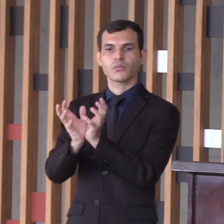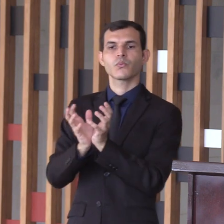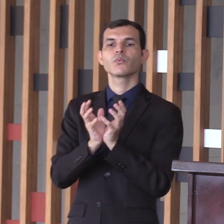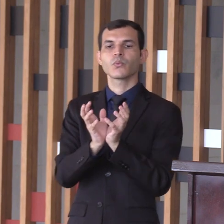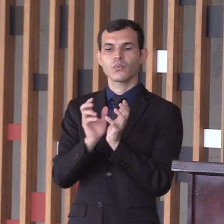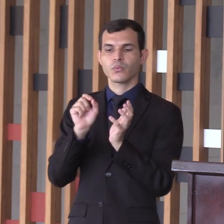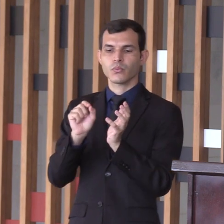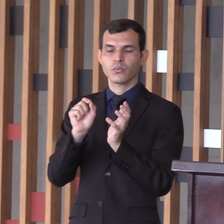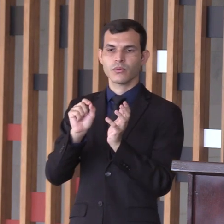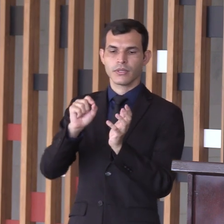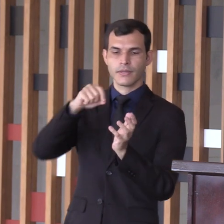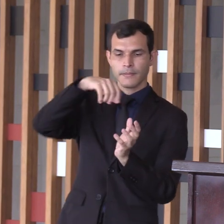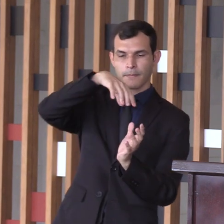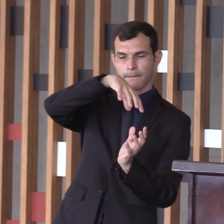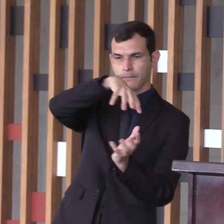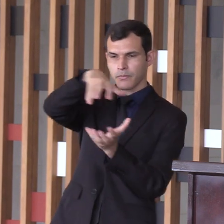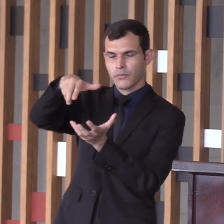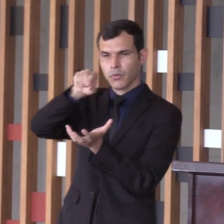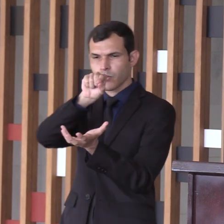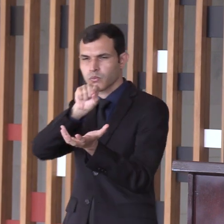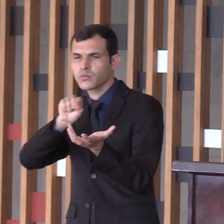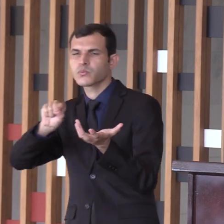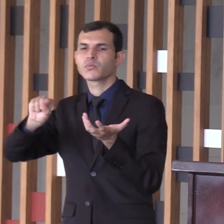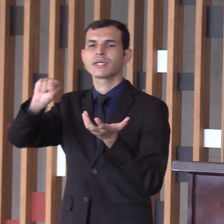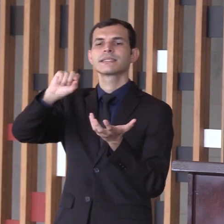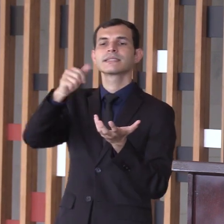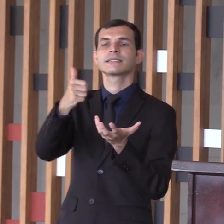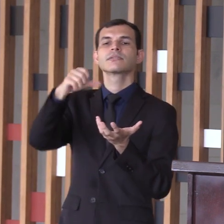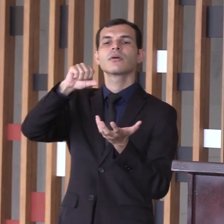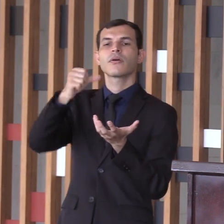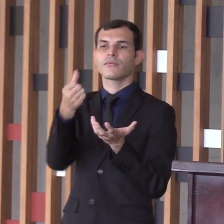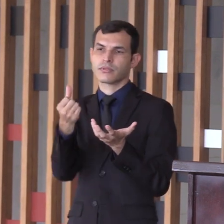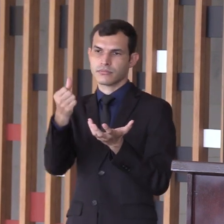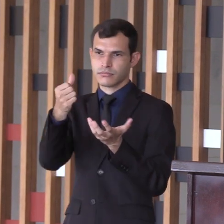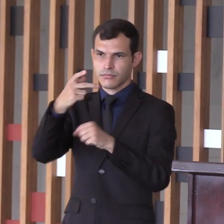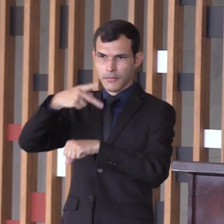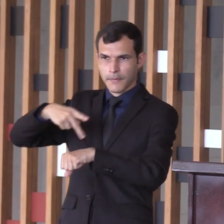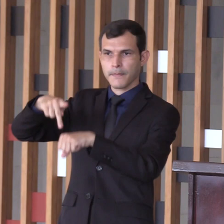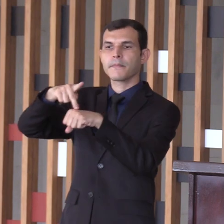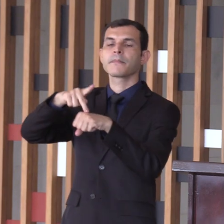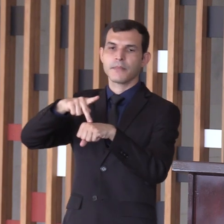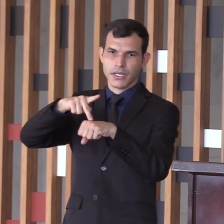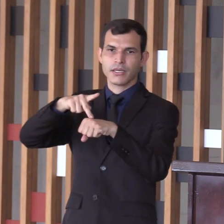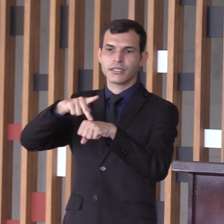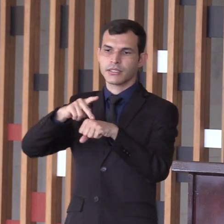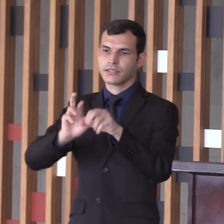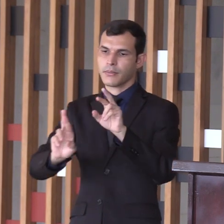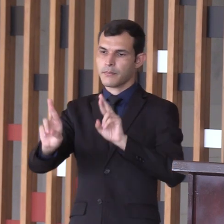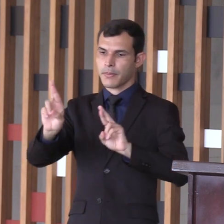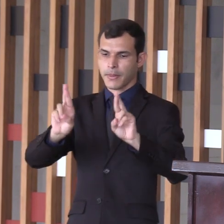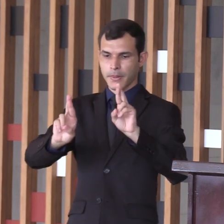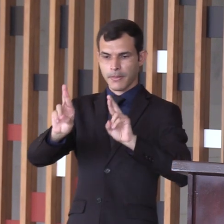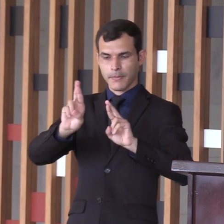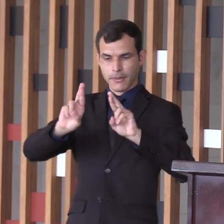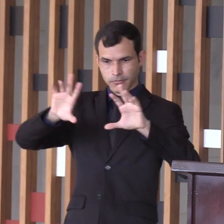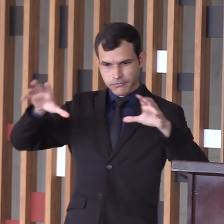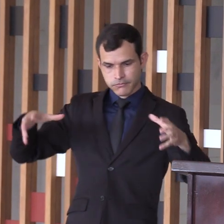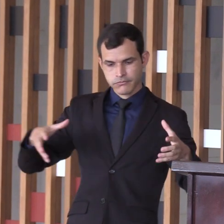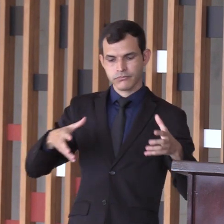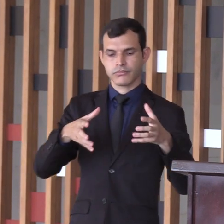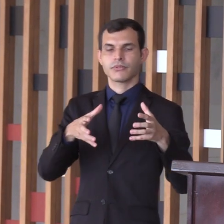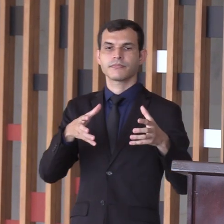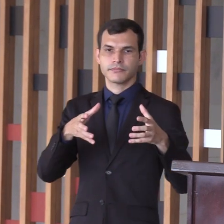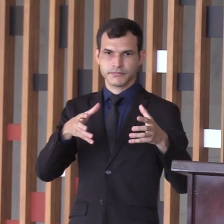cada um dos 196 países que compõem a INTOSAI. Este